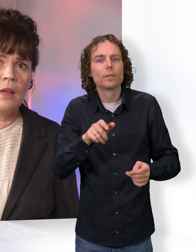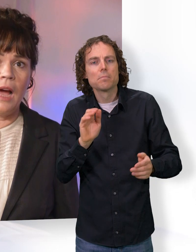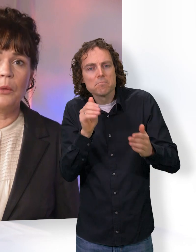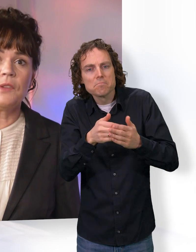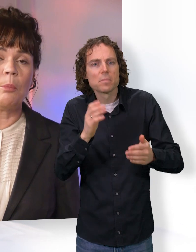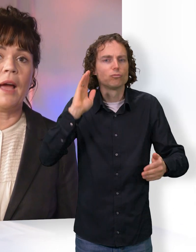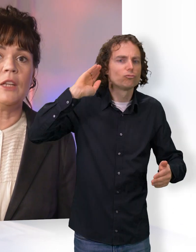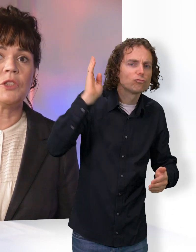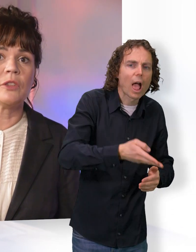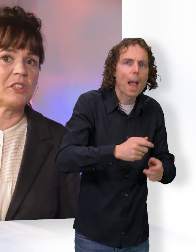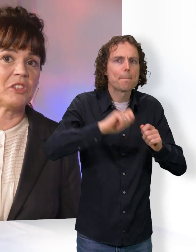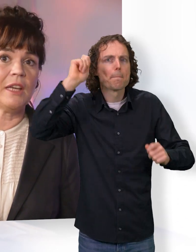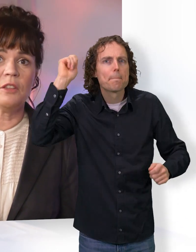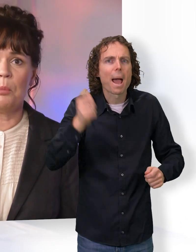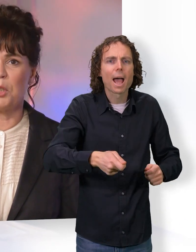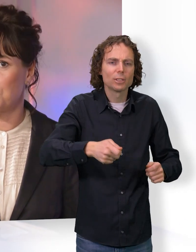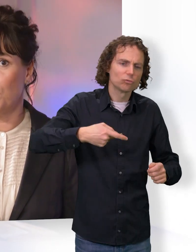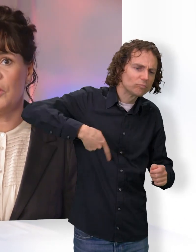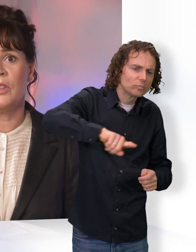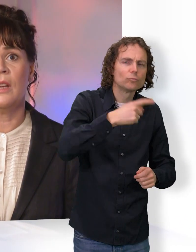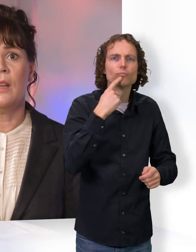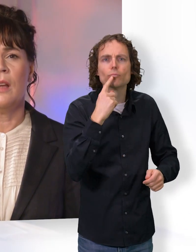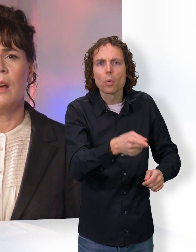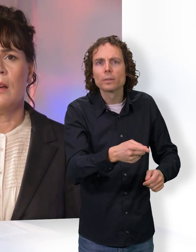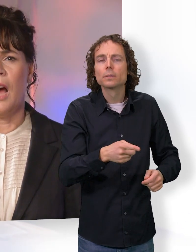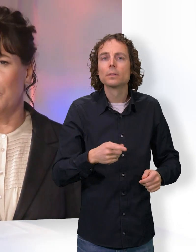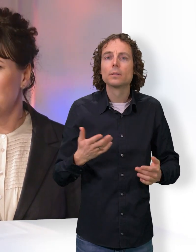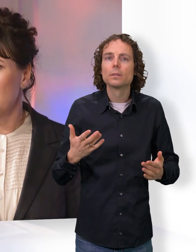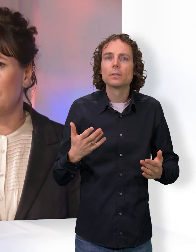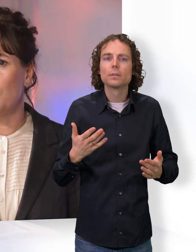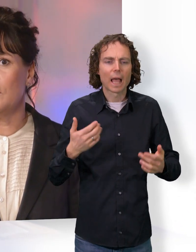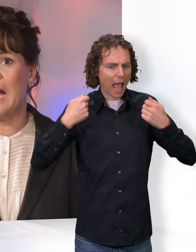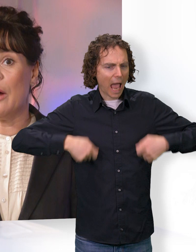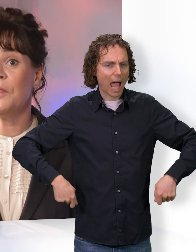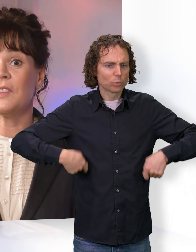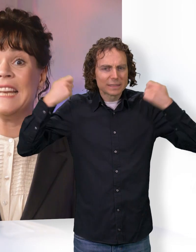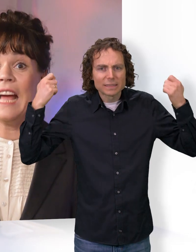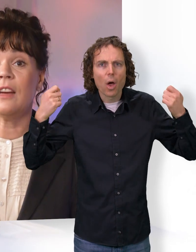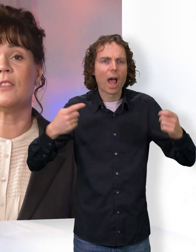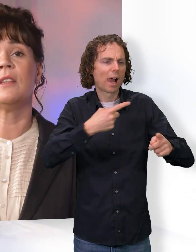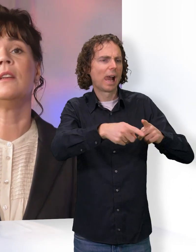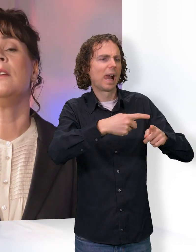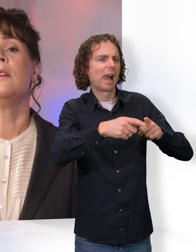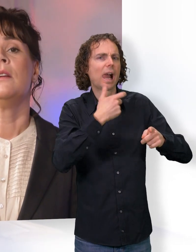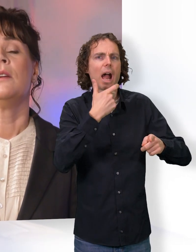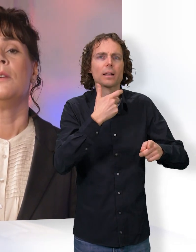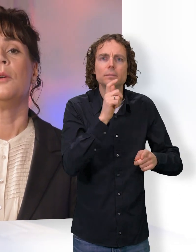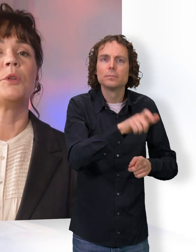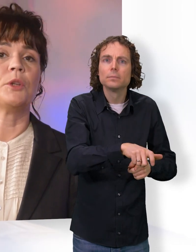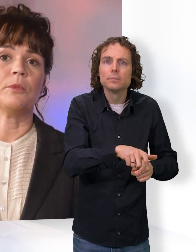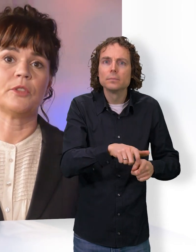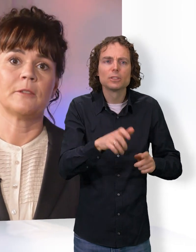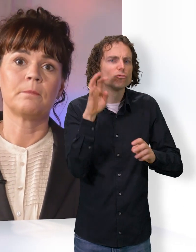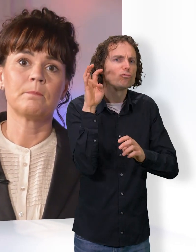geschlagen, ausgepeitscht, getreten, bespuckt, ausgezogen, ausgelacht